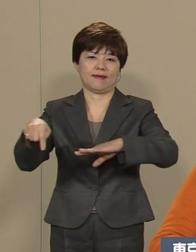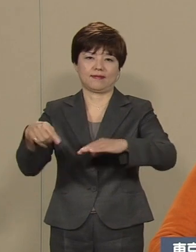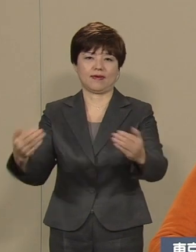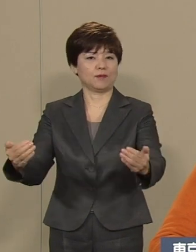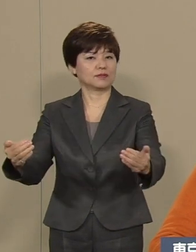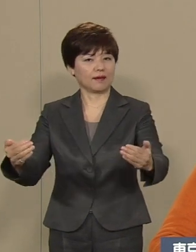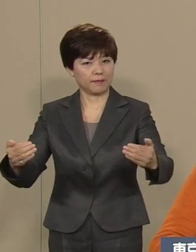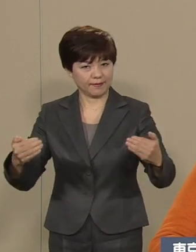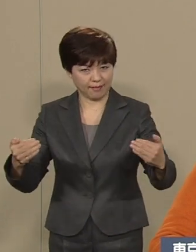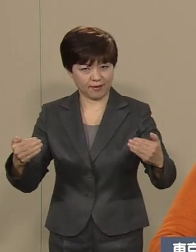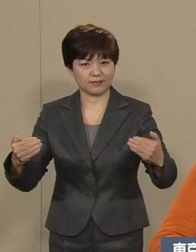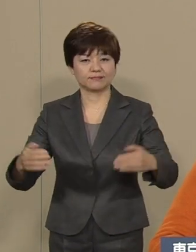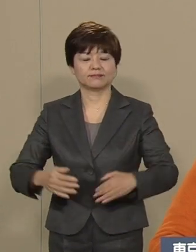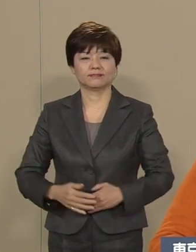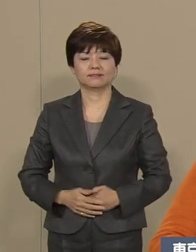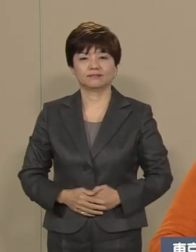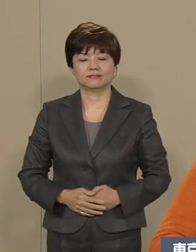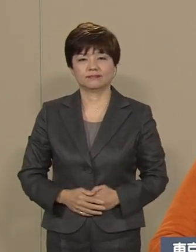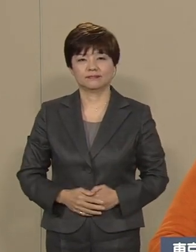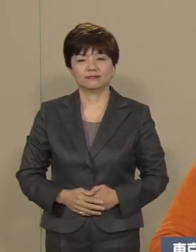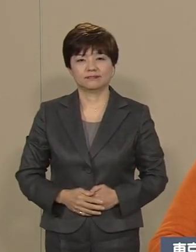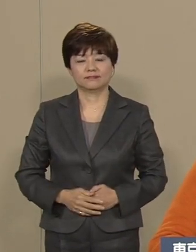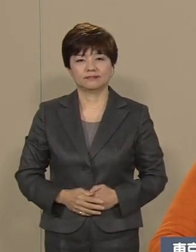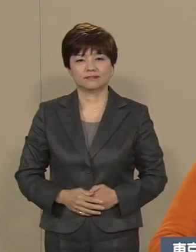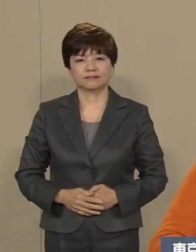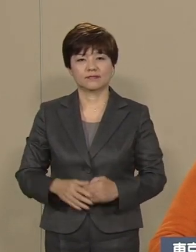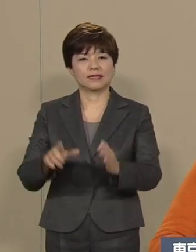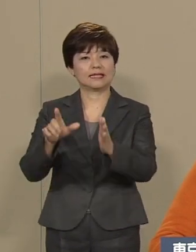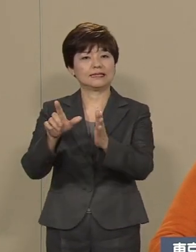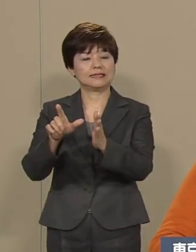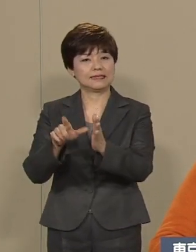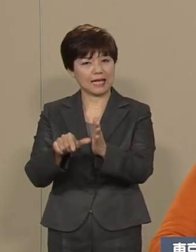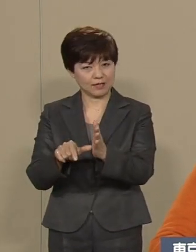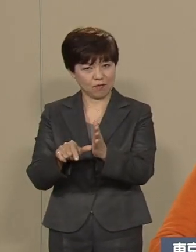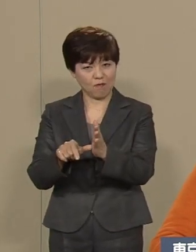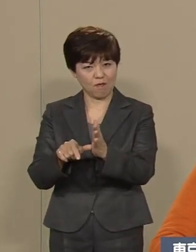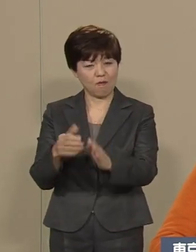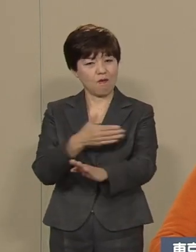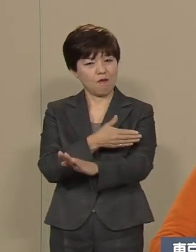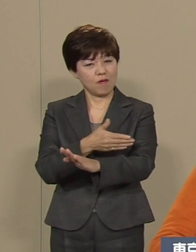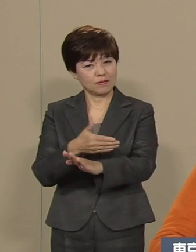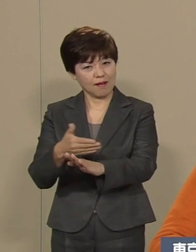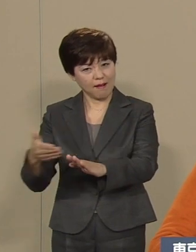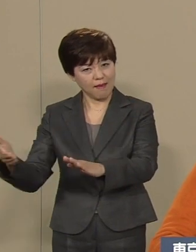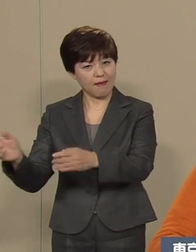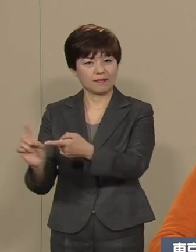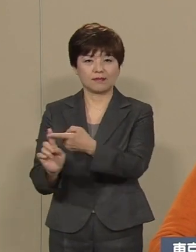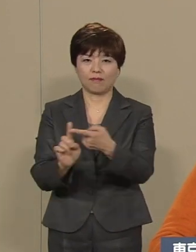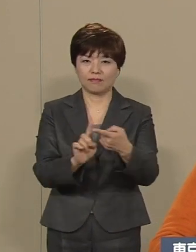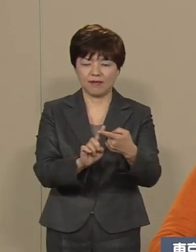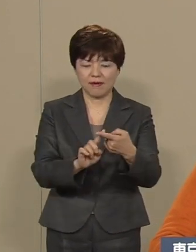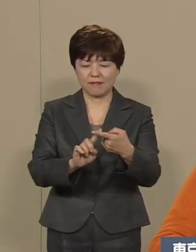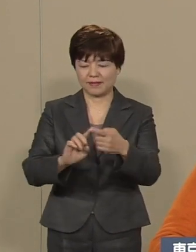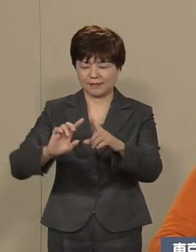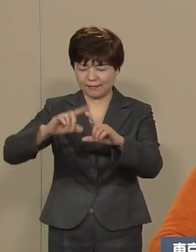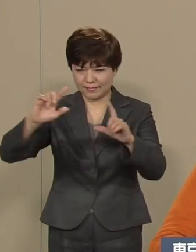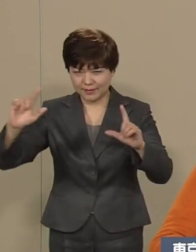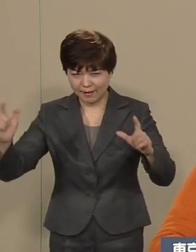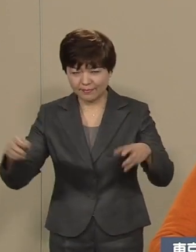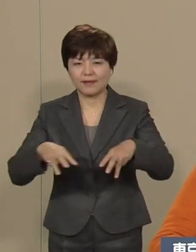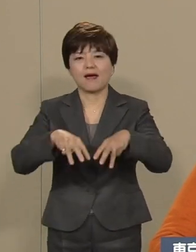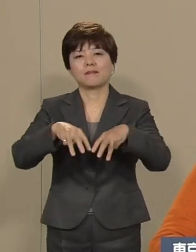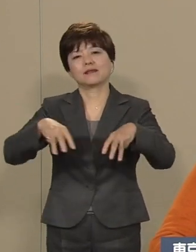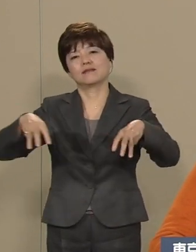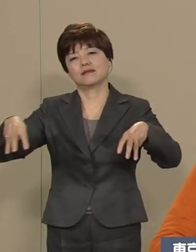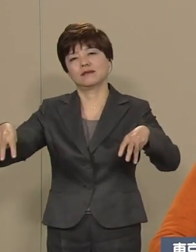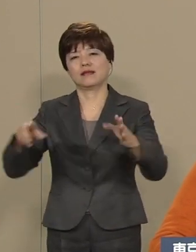ならない時代の流れにより全く違ったマニフェストになる